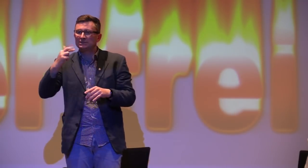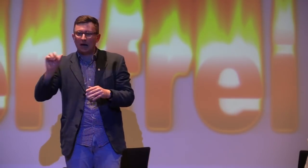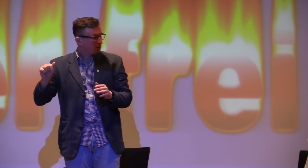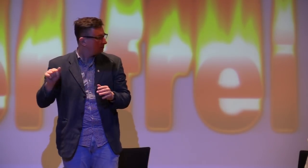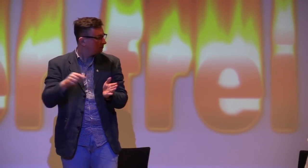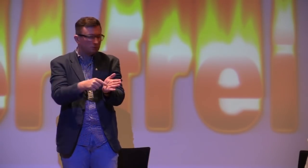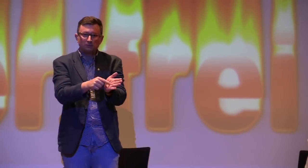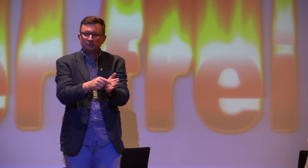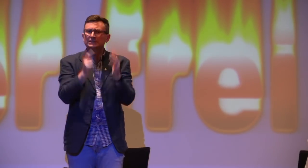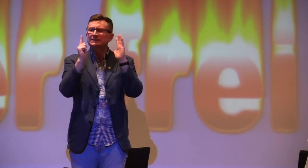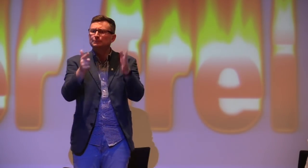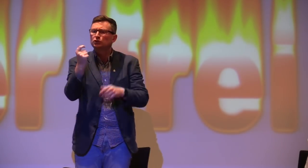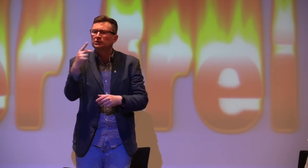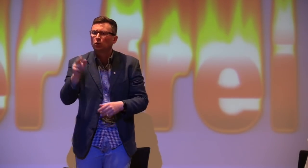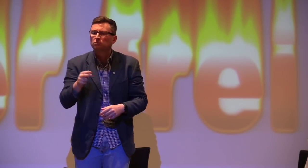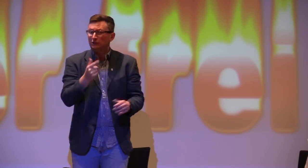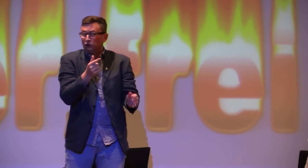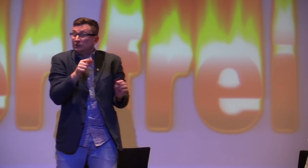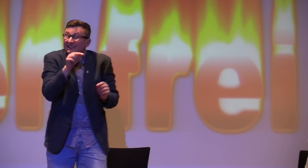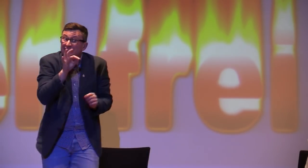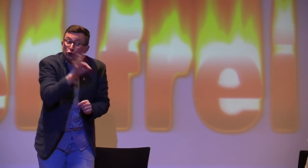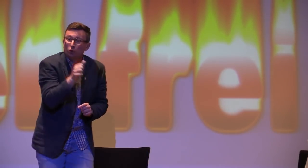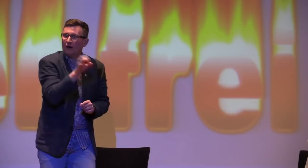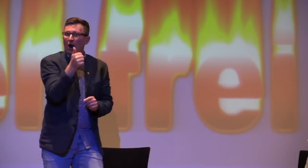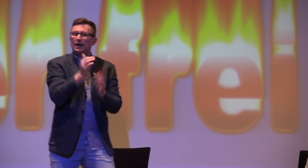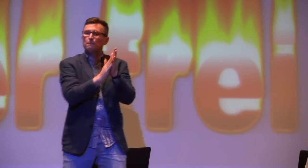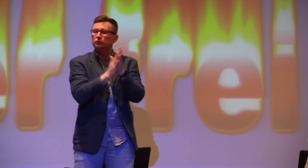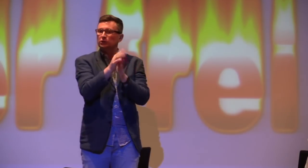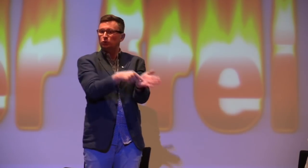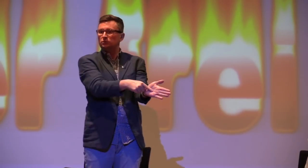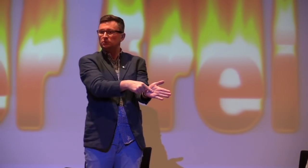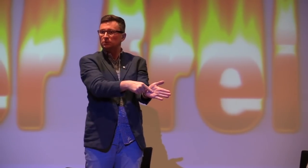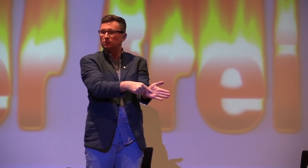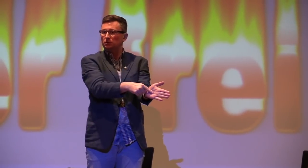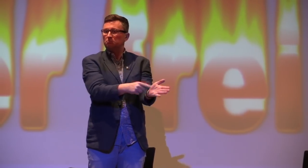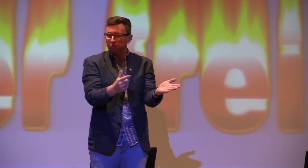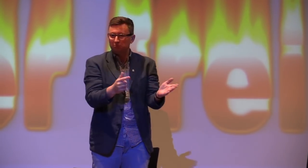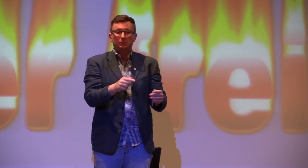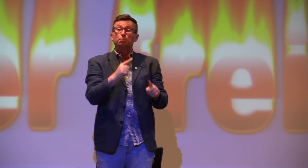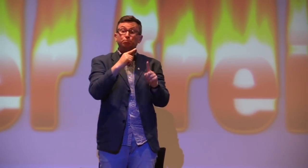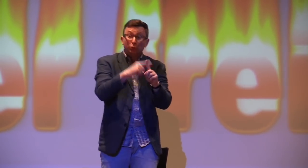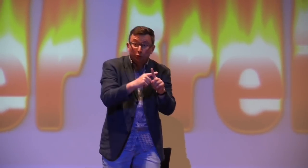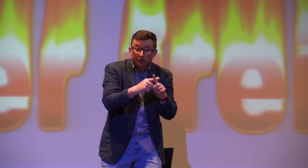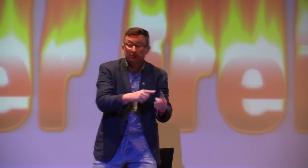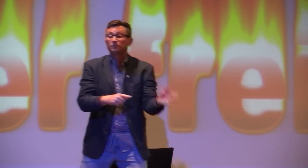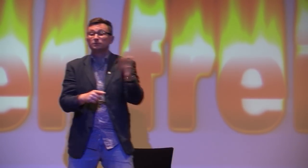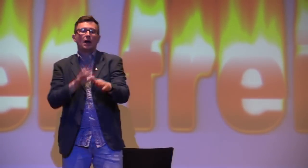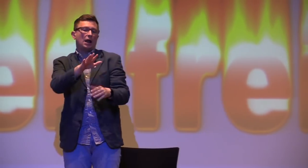Wenn man Arbeitnehmer ist, zahlt man Steuern und man hat auch einen Freibetrag